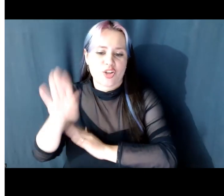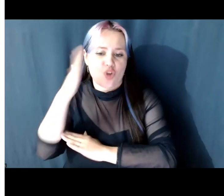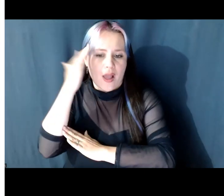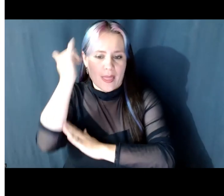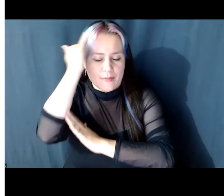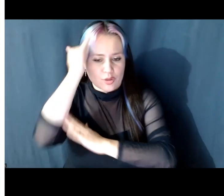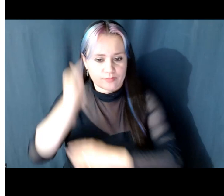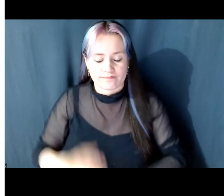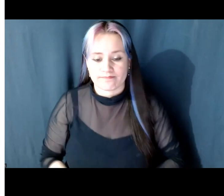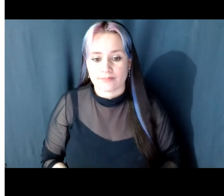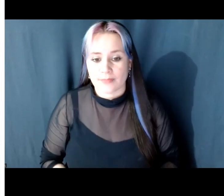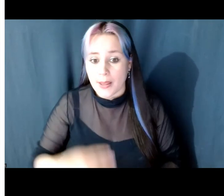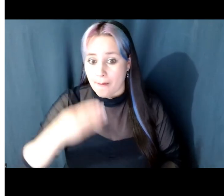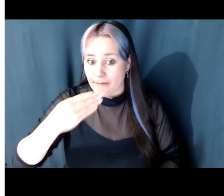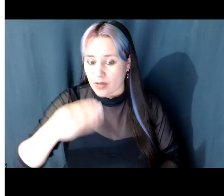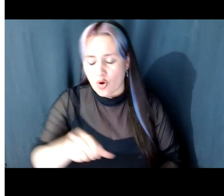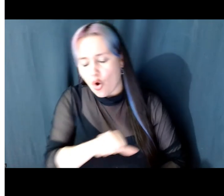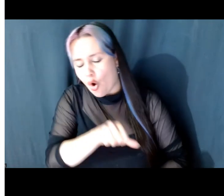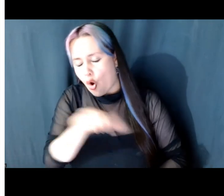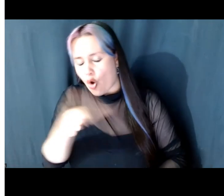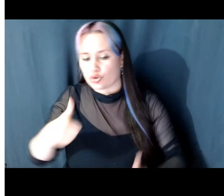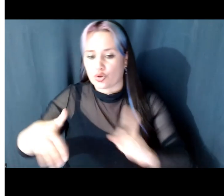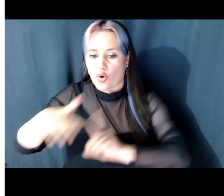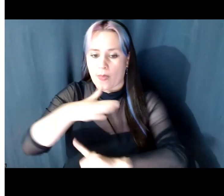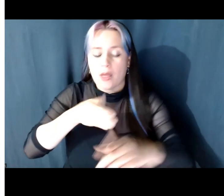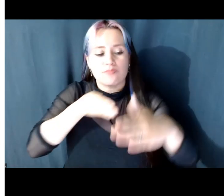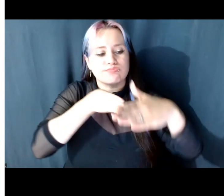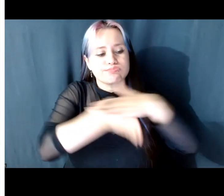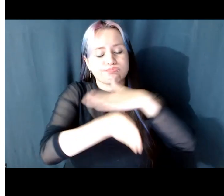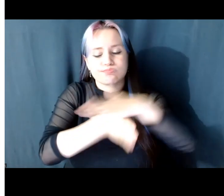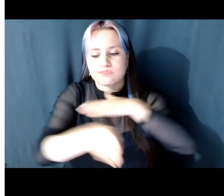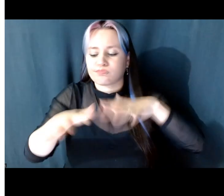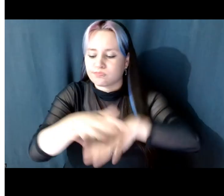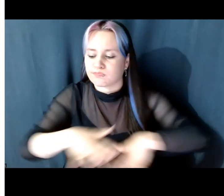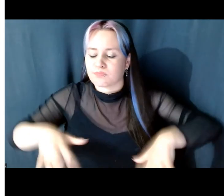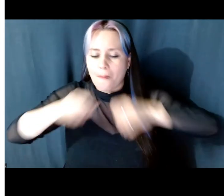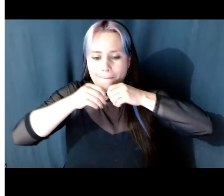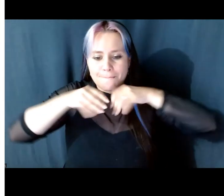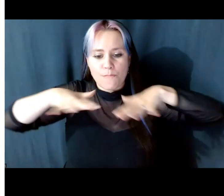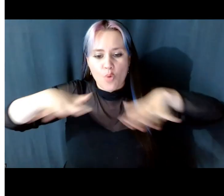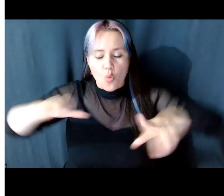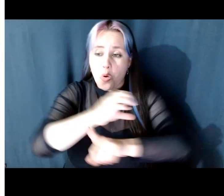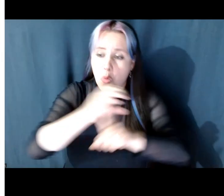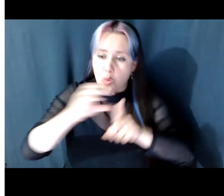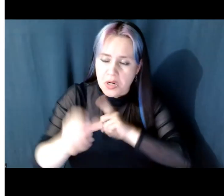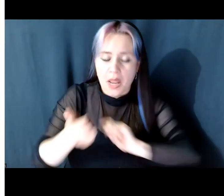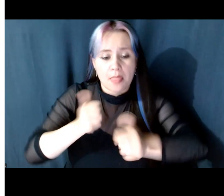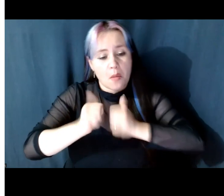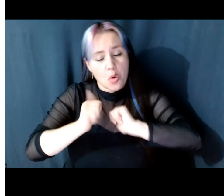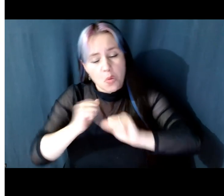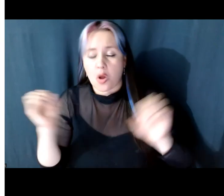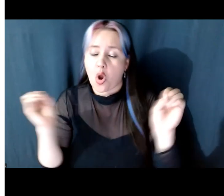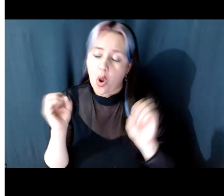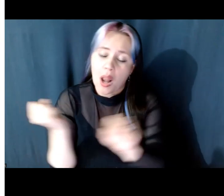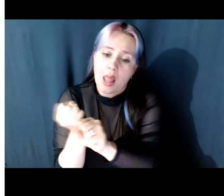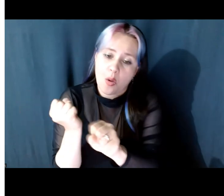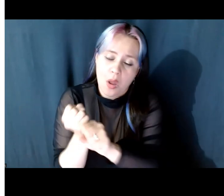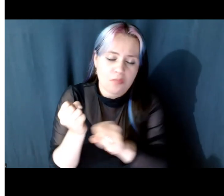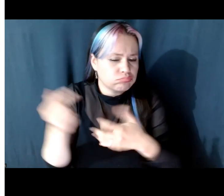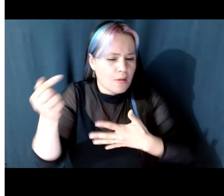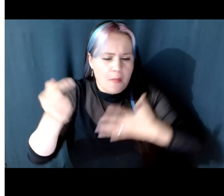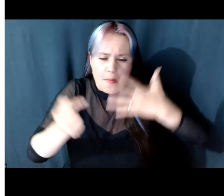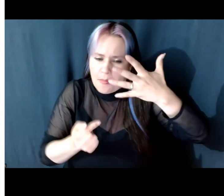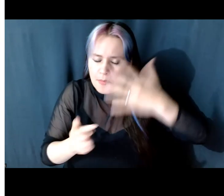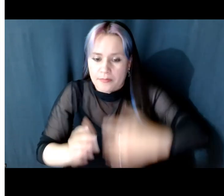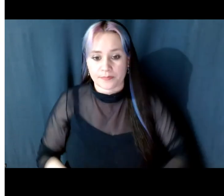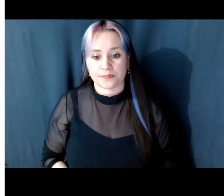de manera presencial o con mediación de de la tecnología o conm mediación de tecnología subtitulado